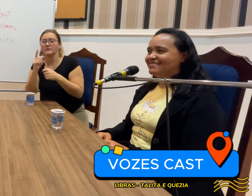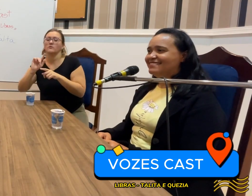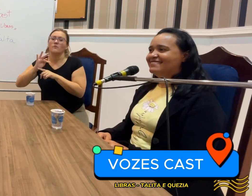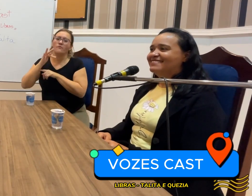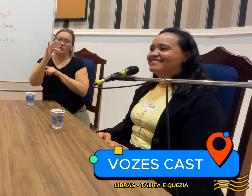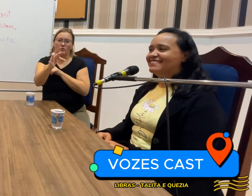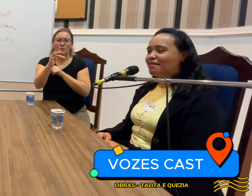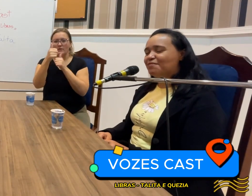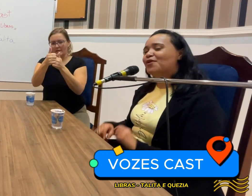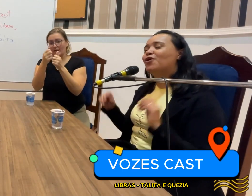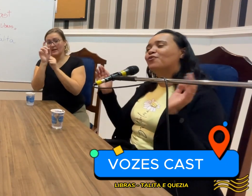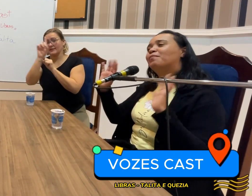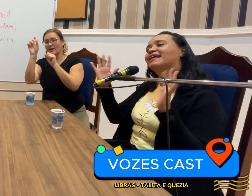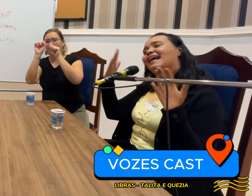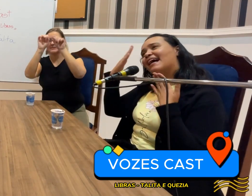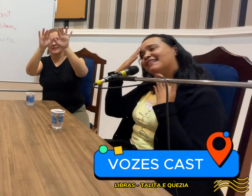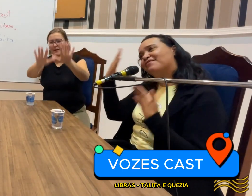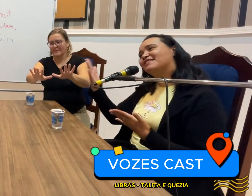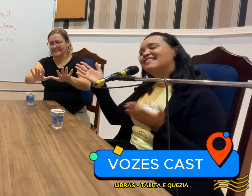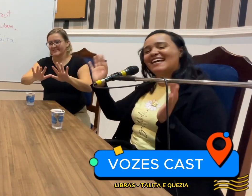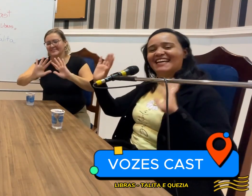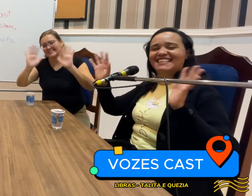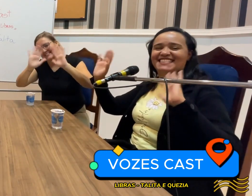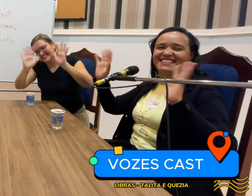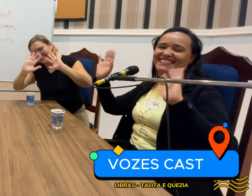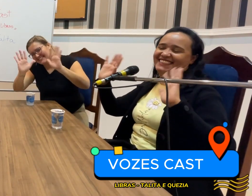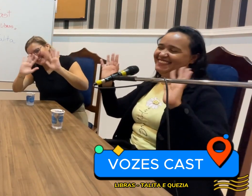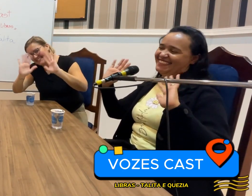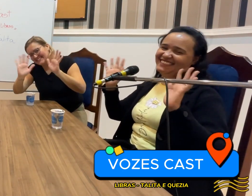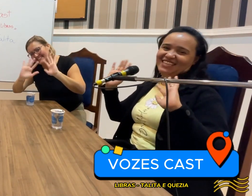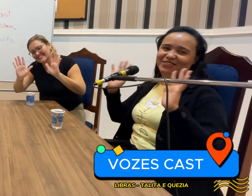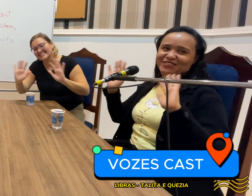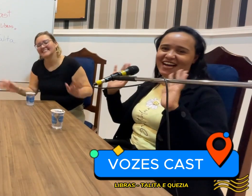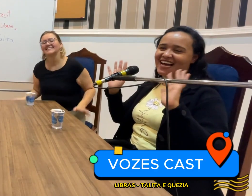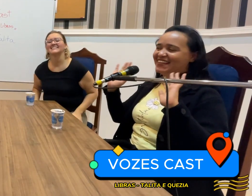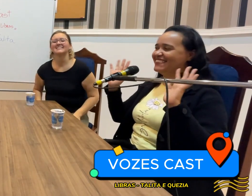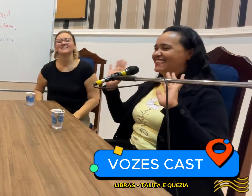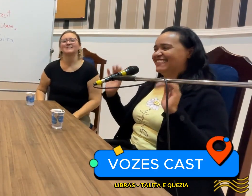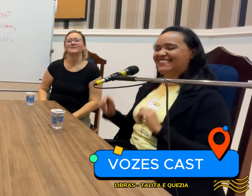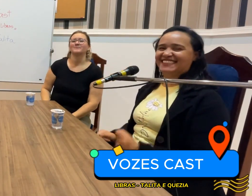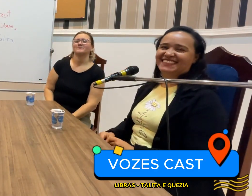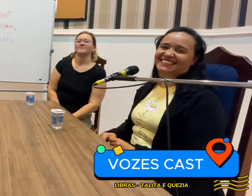também. Deus abençoe. Tá bom, obrigada a vocês. Tchau, gente. Tchau, tchau.